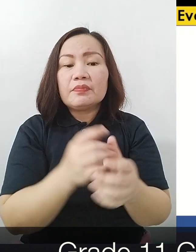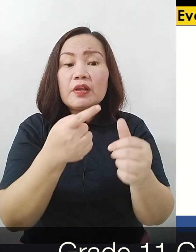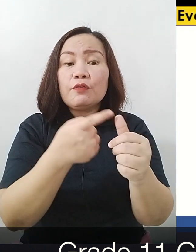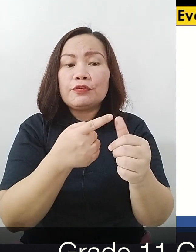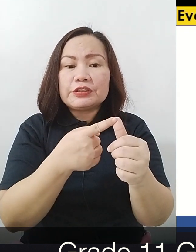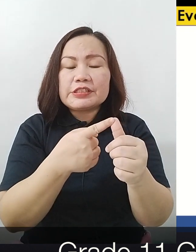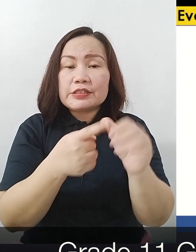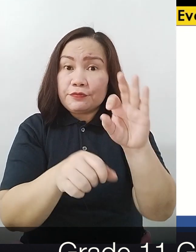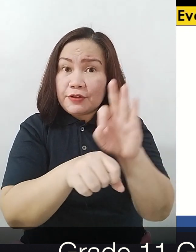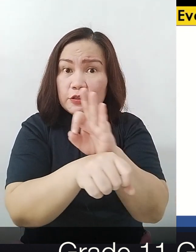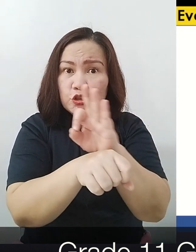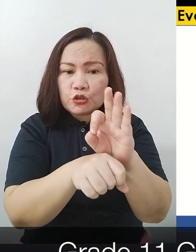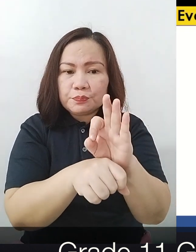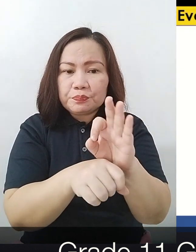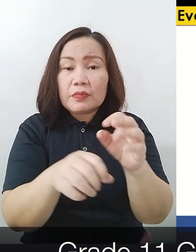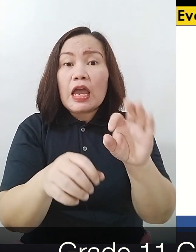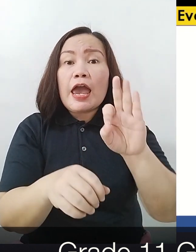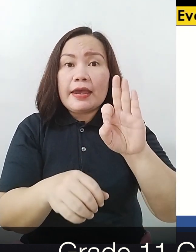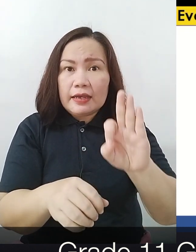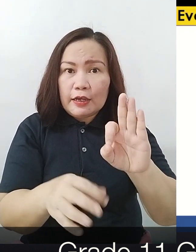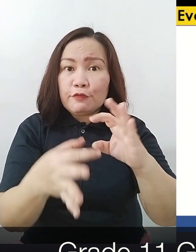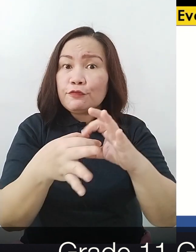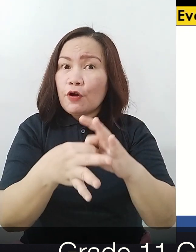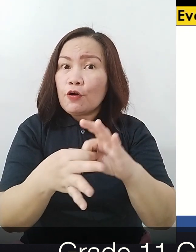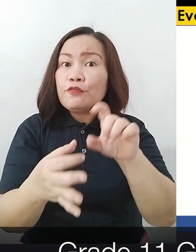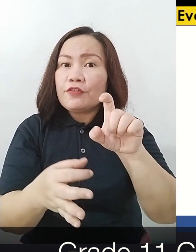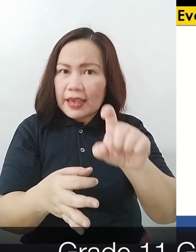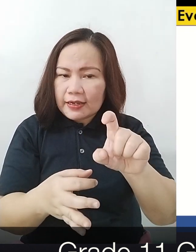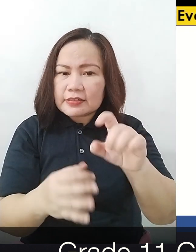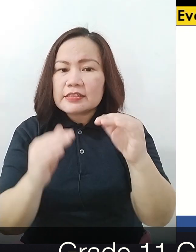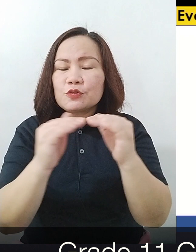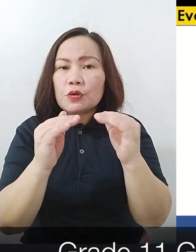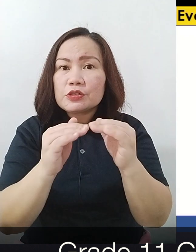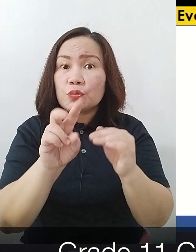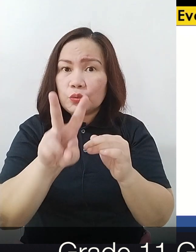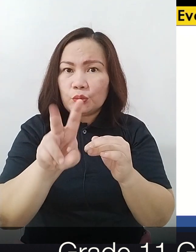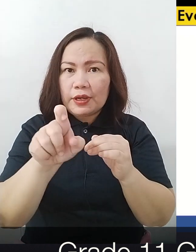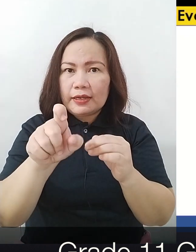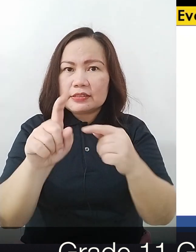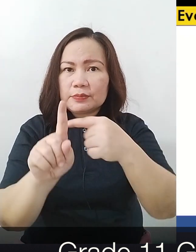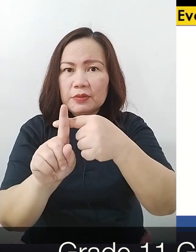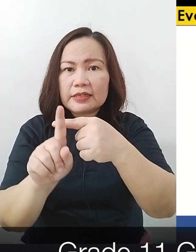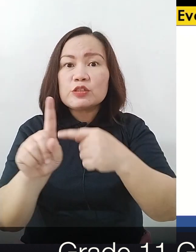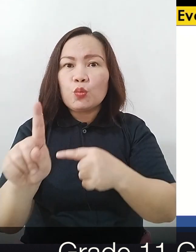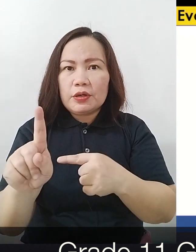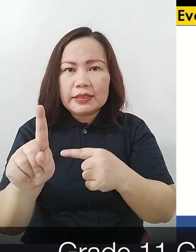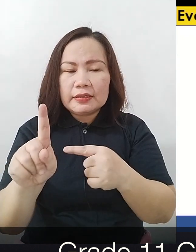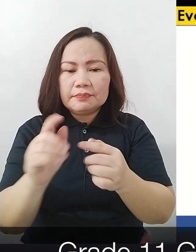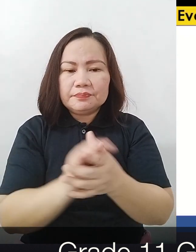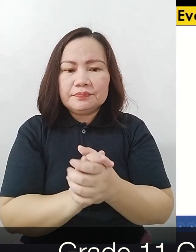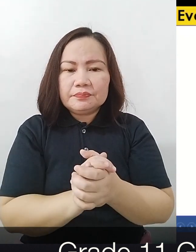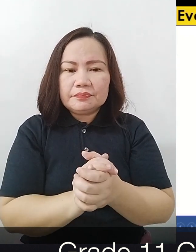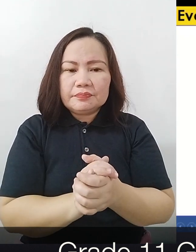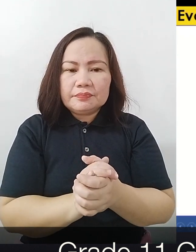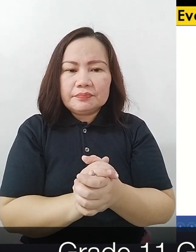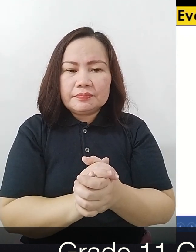First, function. F of x is equal to 2x plus 1.